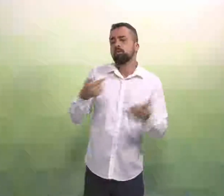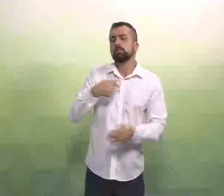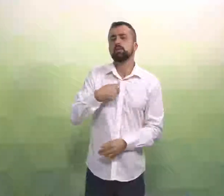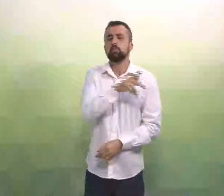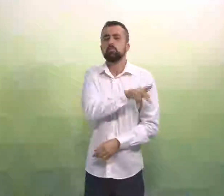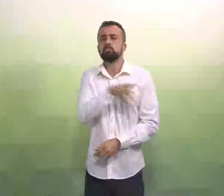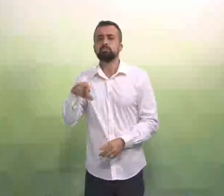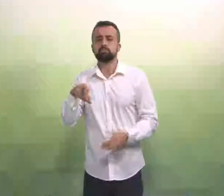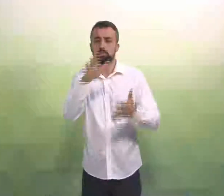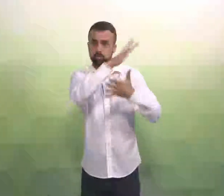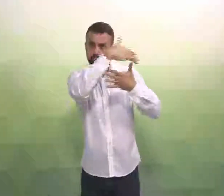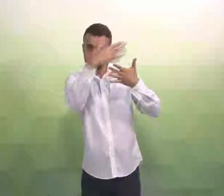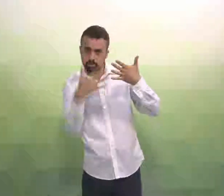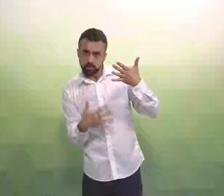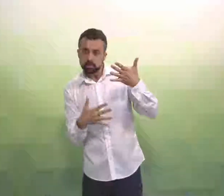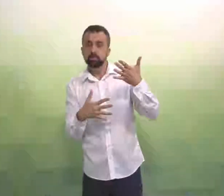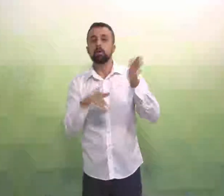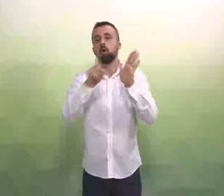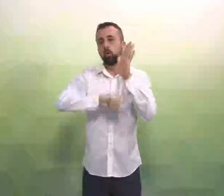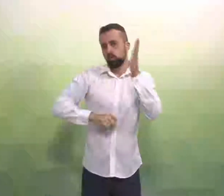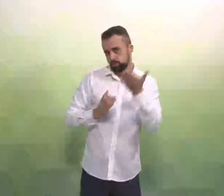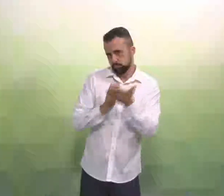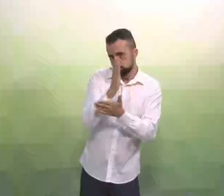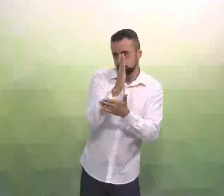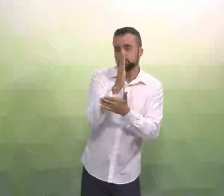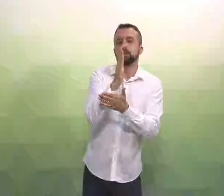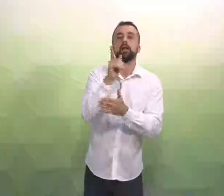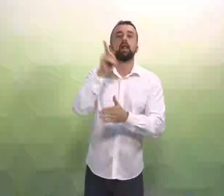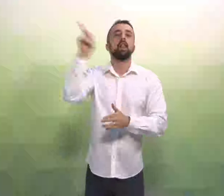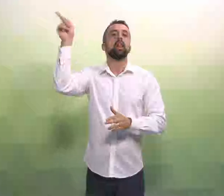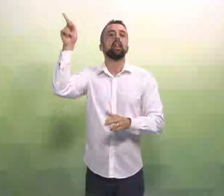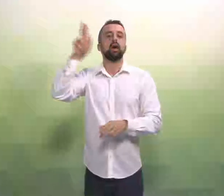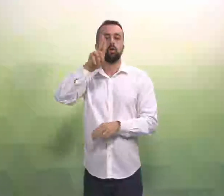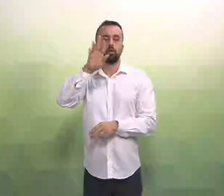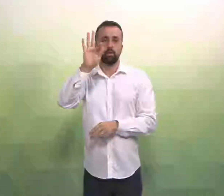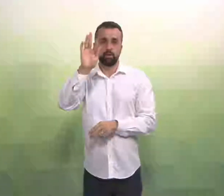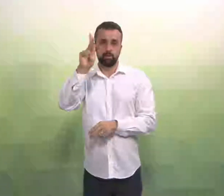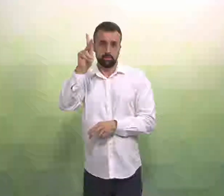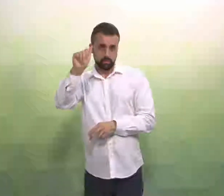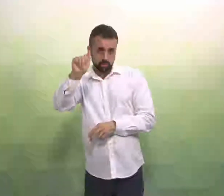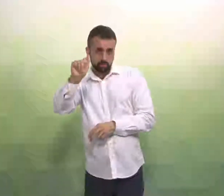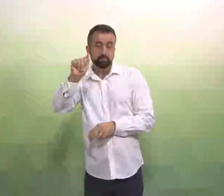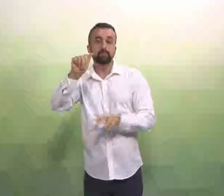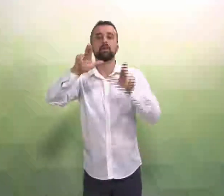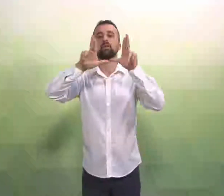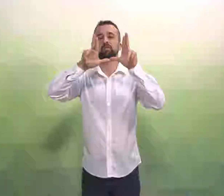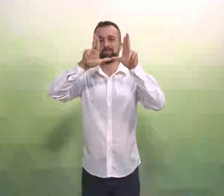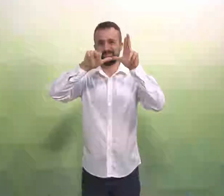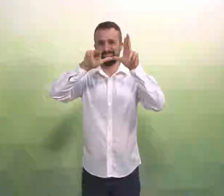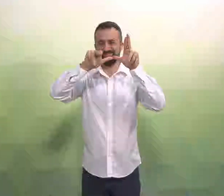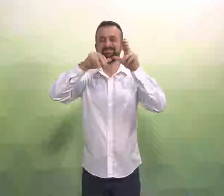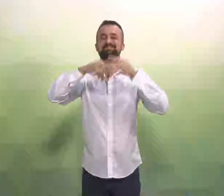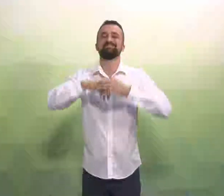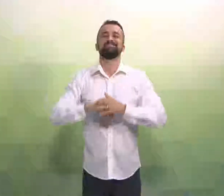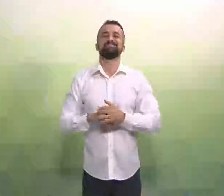Atualmente, eu sou professor de Libras na Faculdade de Letras da Universidade Federal do Pará, a UFPA.